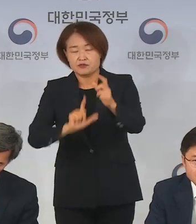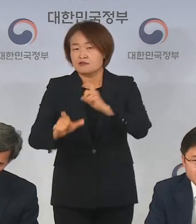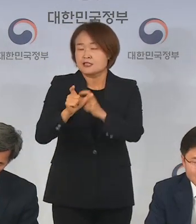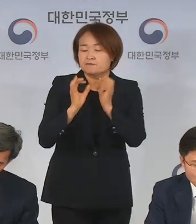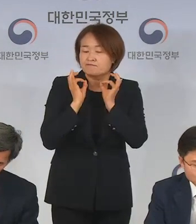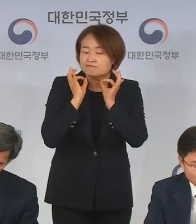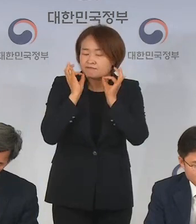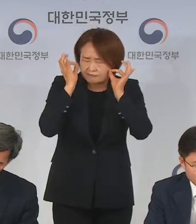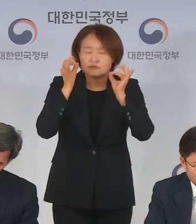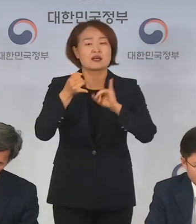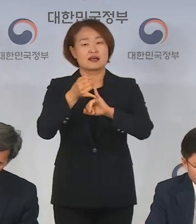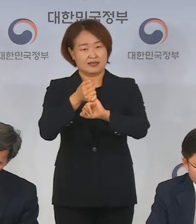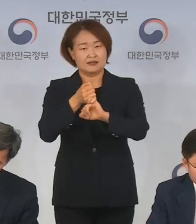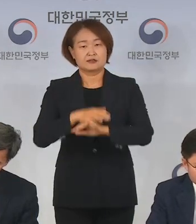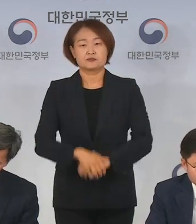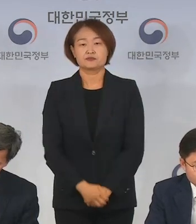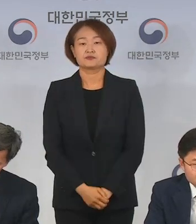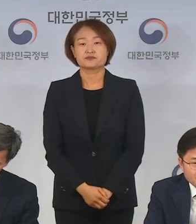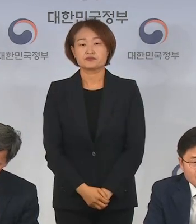최선을 다하고자 합니다.